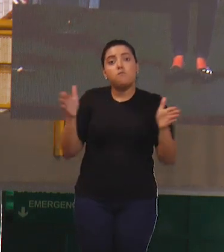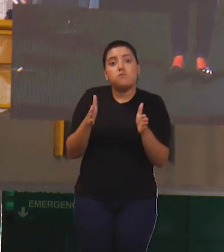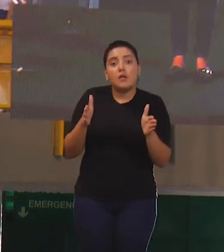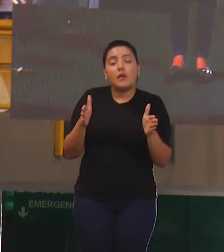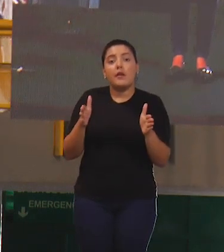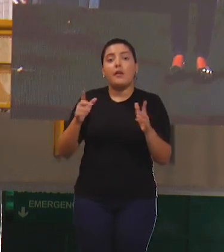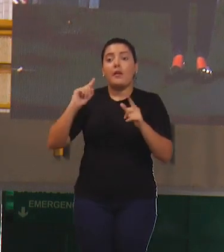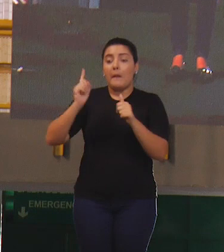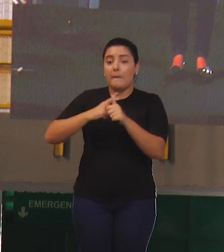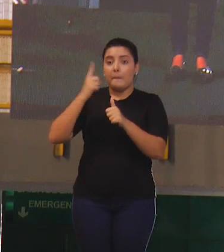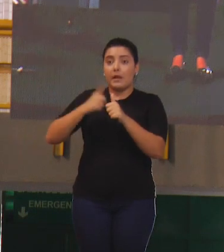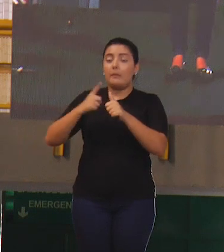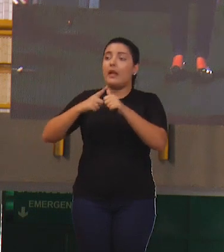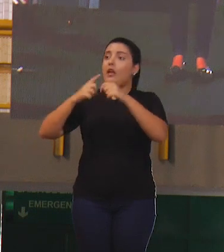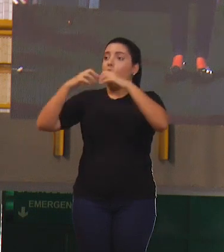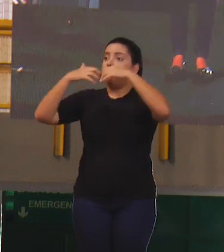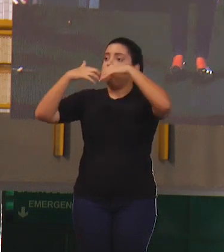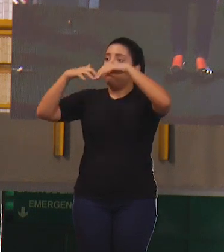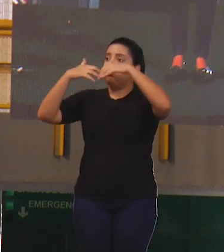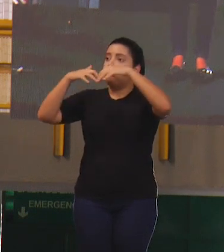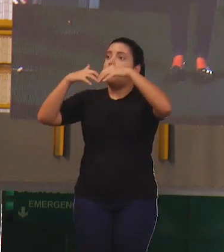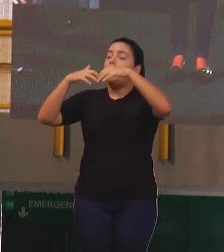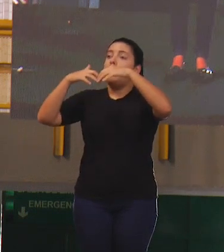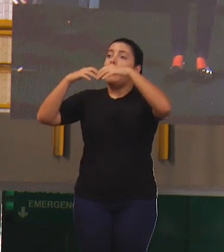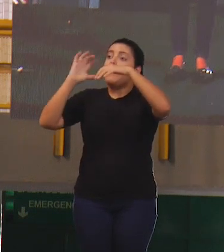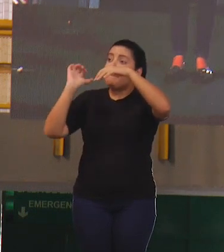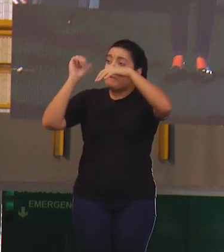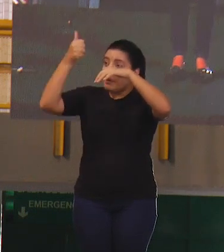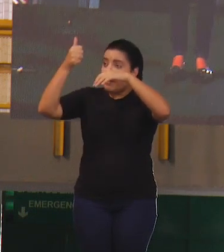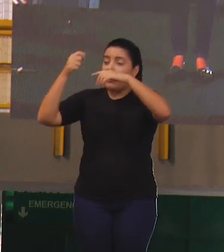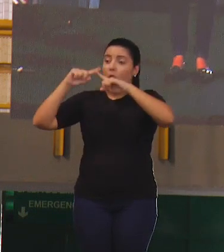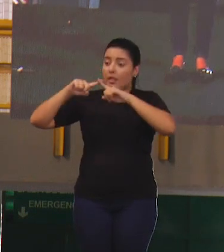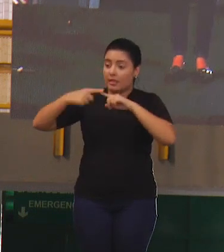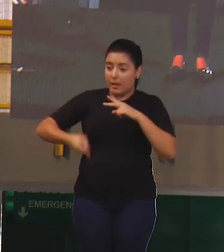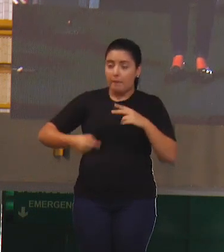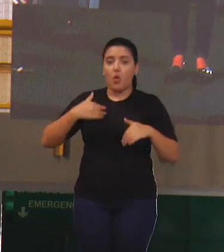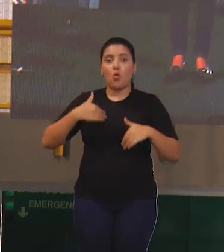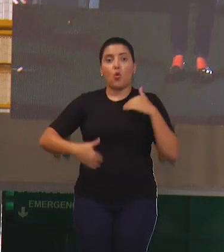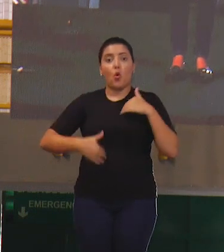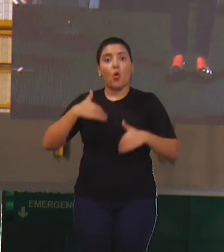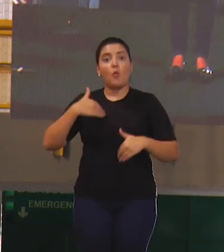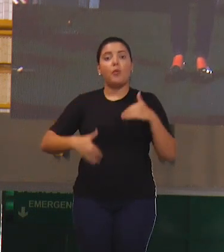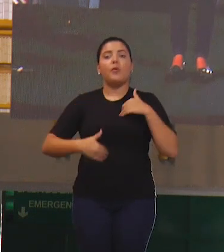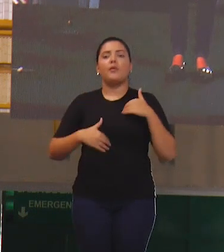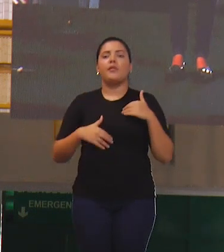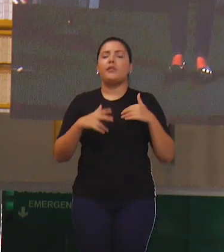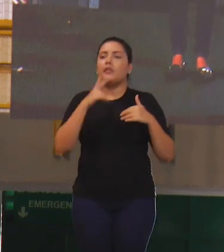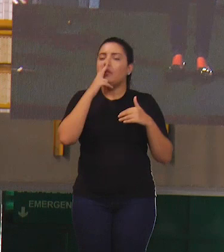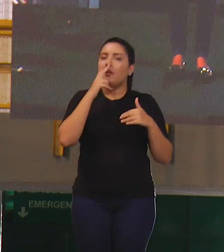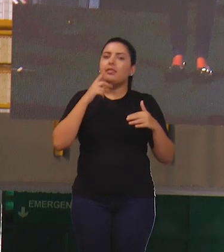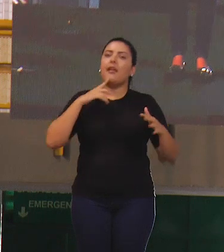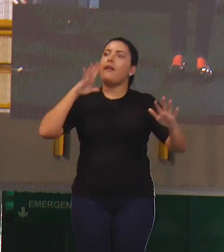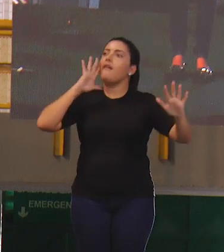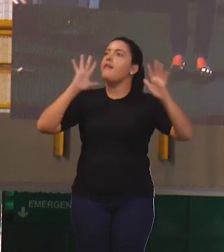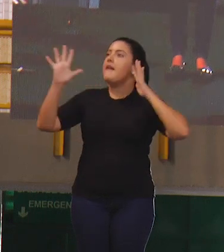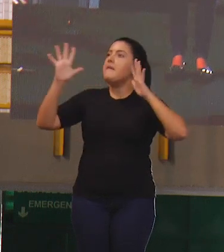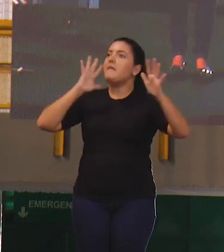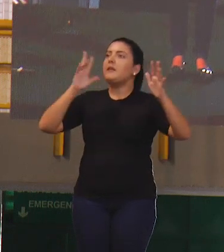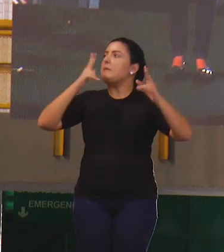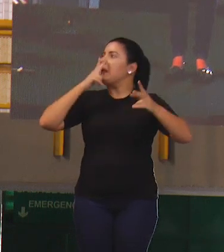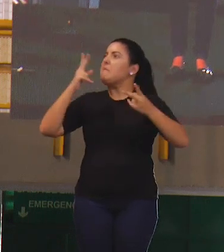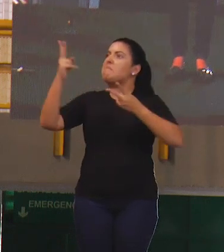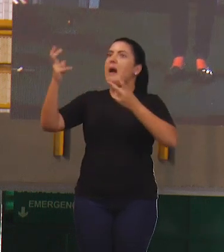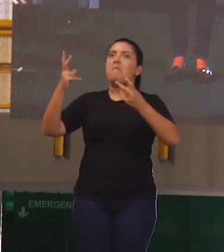desenvolvendo primeiro o seu sistema nervoso, para depois desenvolver o corpo. É por isso que a criança nessa fase, ela tem o quê? Uma imaginação muito